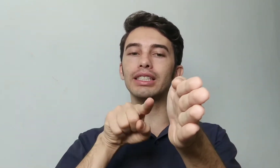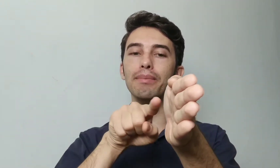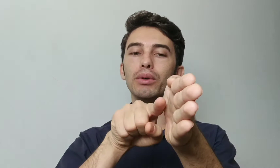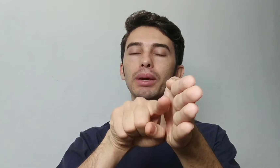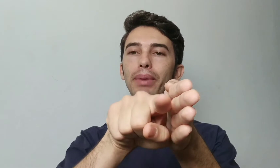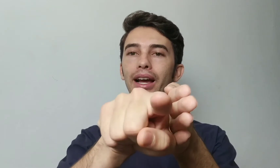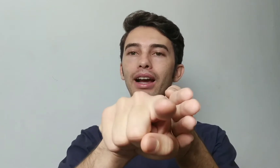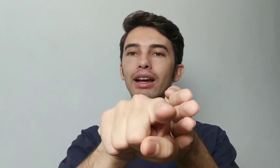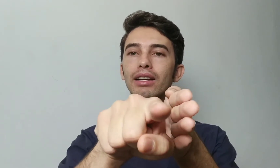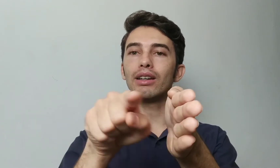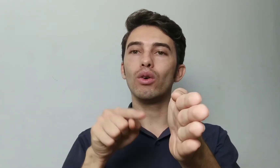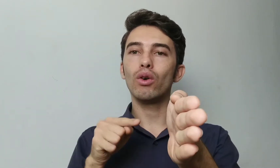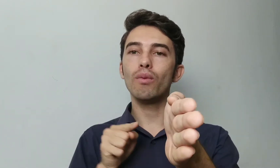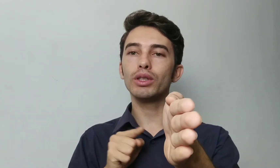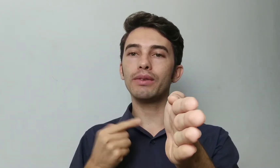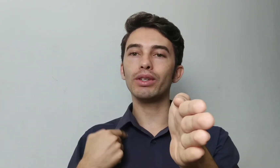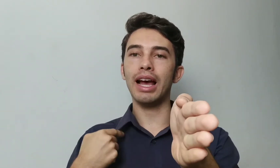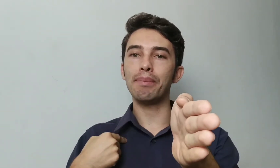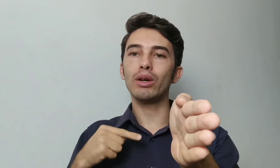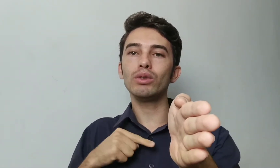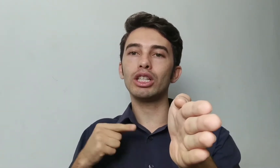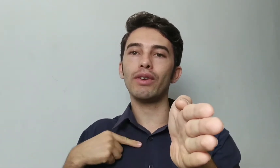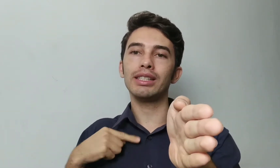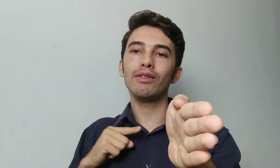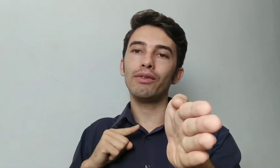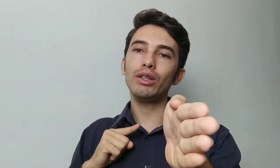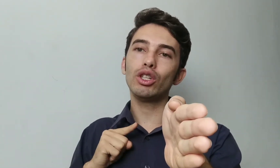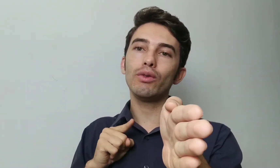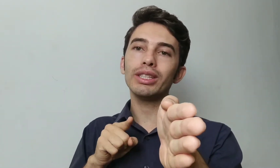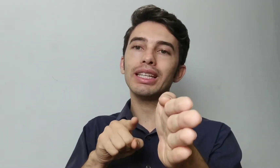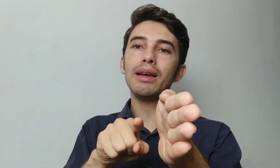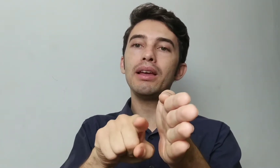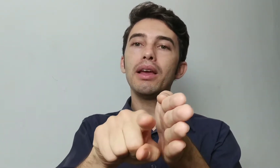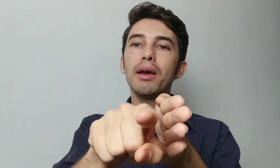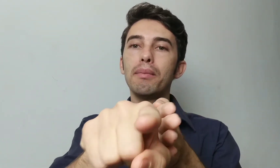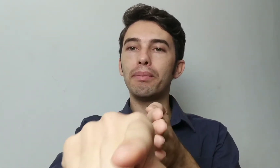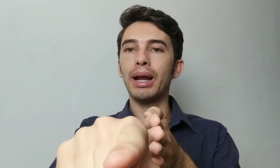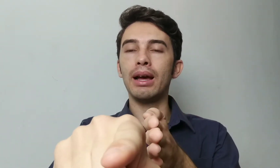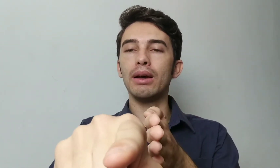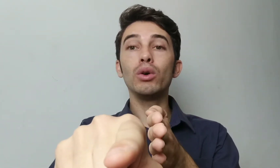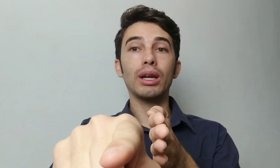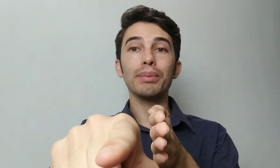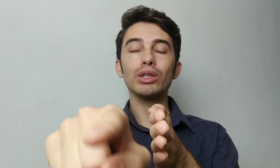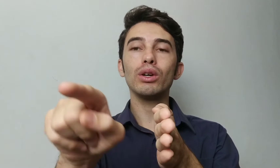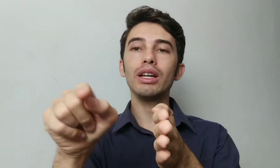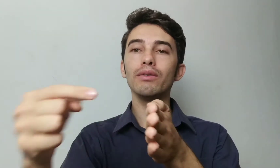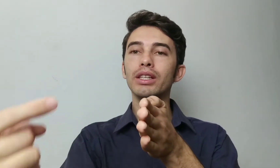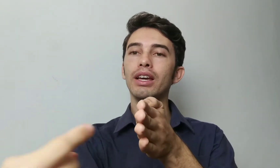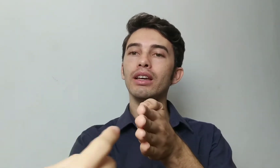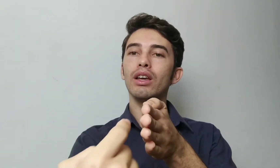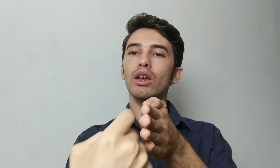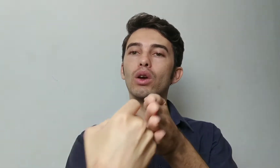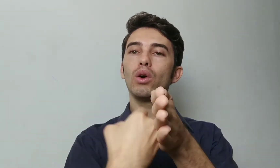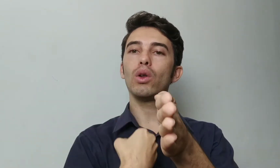mão ir para cá, como se a pergunta tivesse vindo de você para outra pessoa, não. Você vai